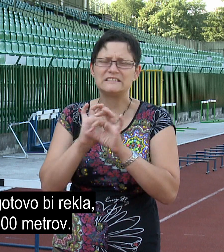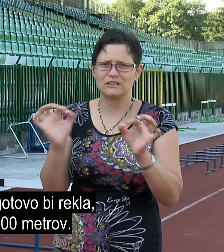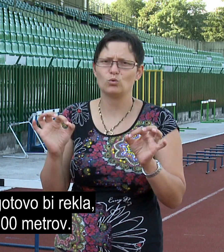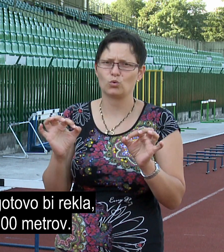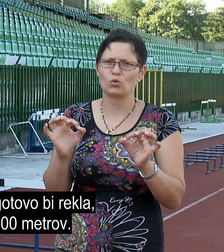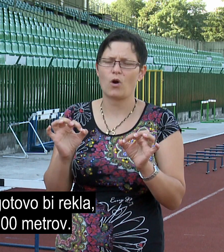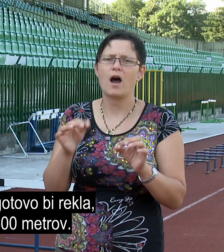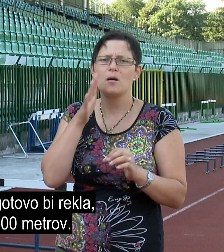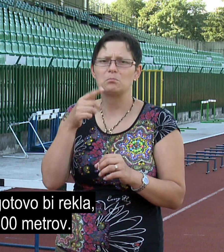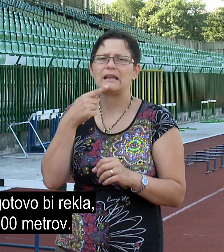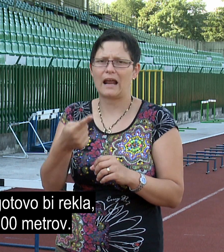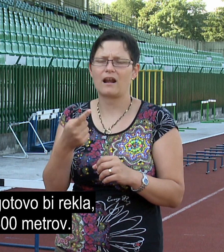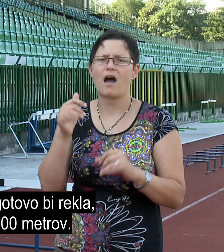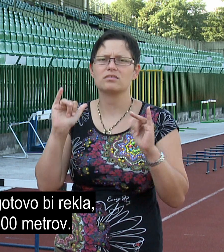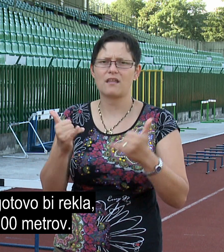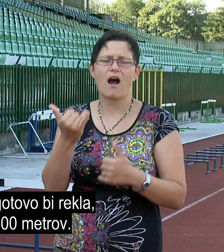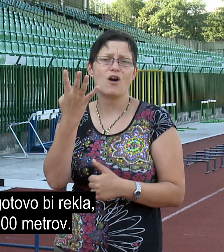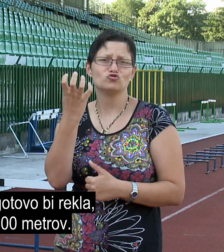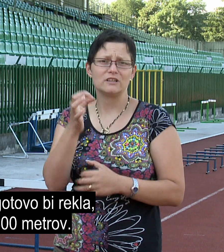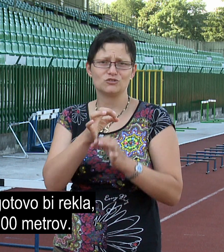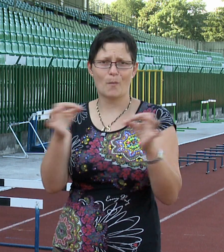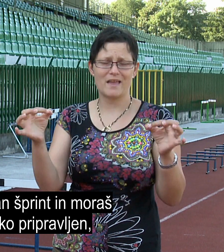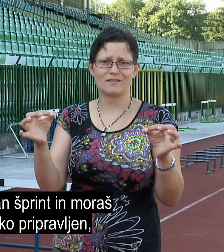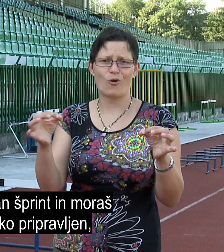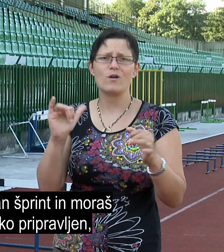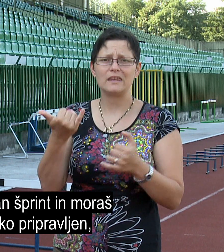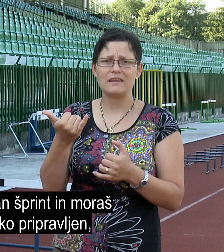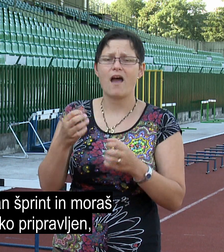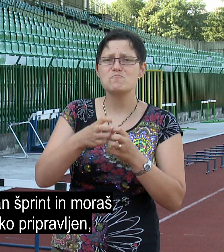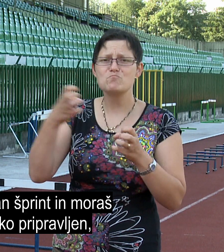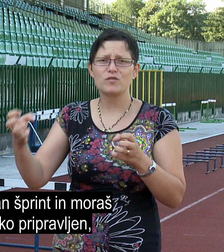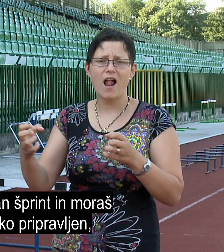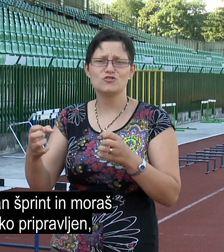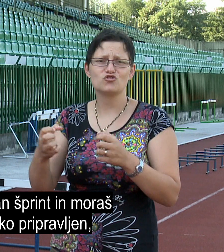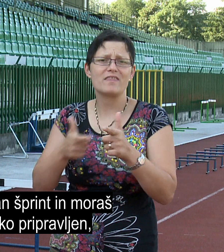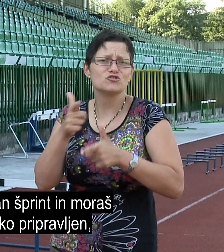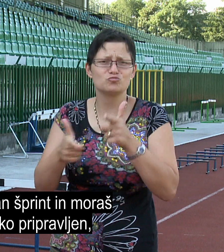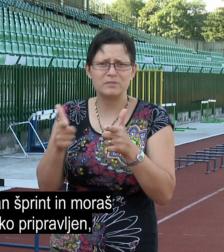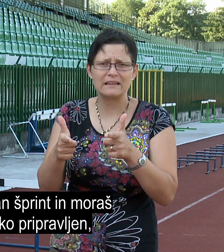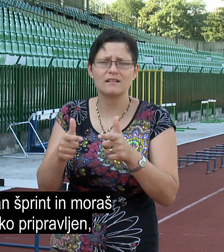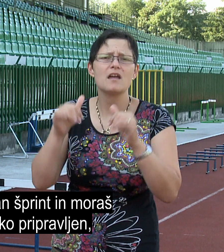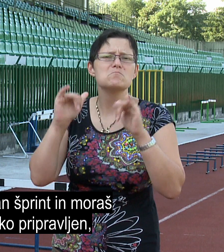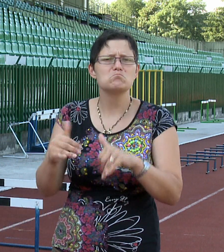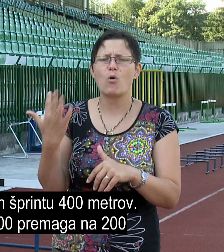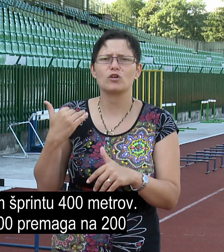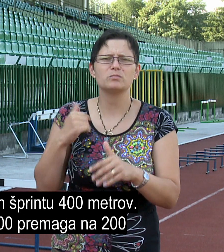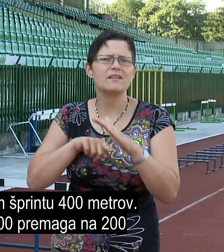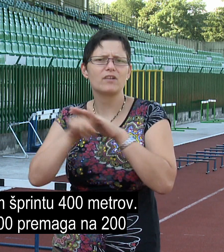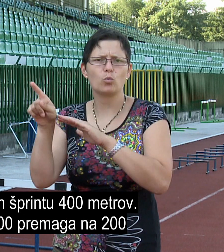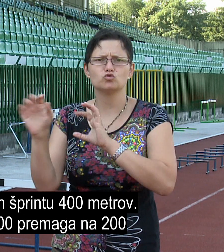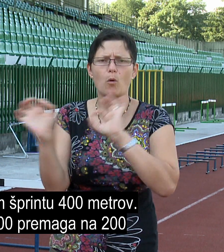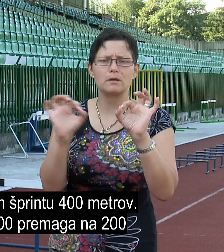Definitivno bi rekla, da 400 metrov je le podaljšan šprint in moraš biti vrhunsko pripravljen, da